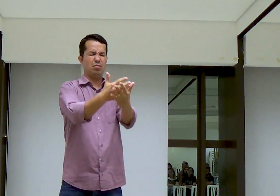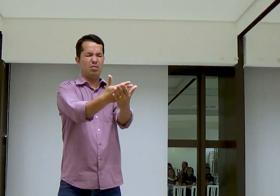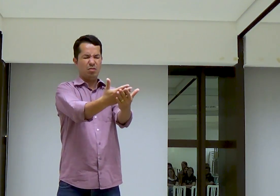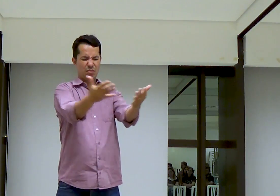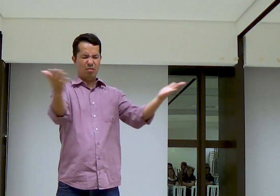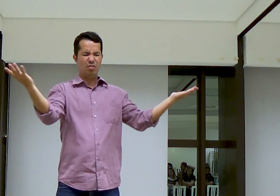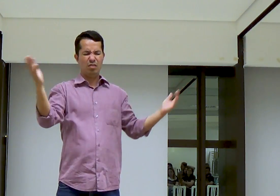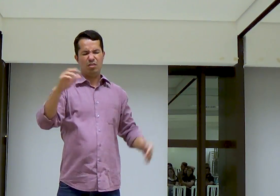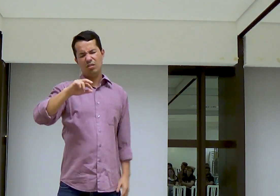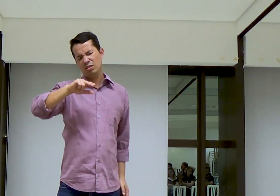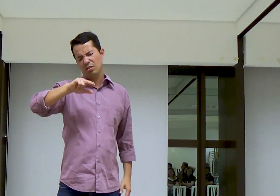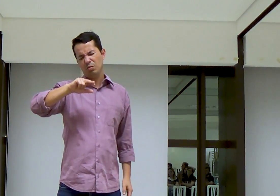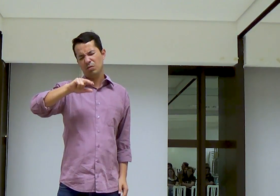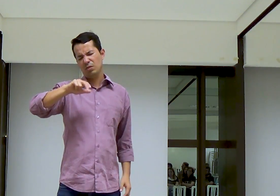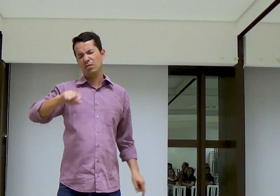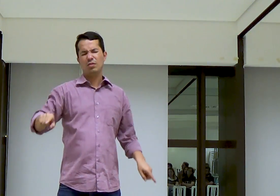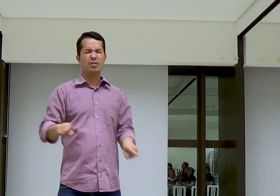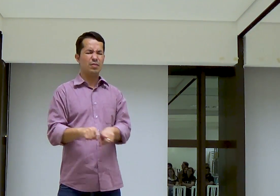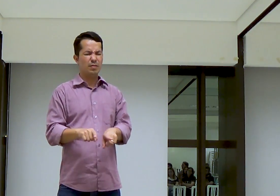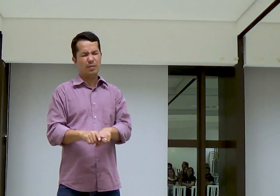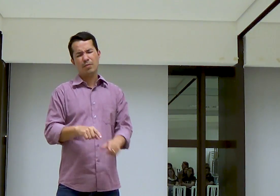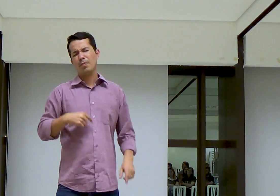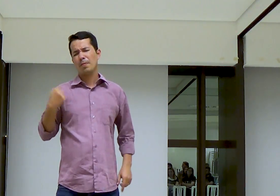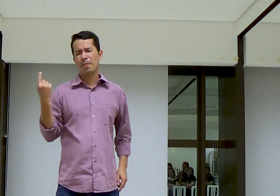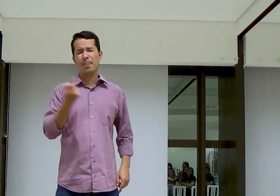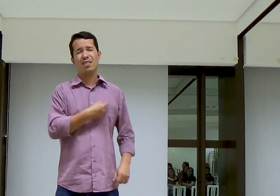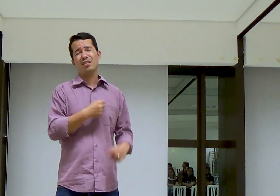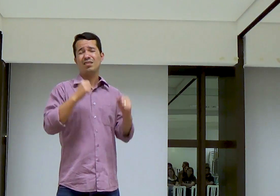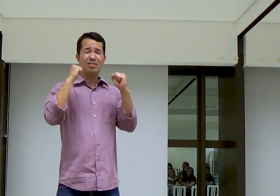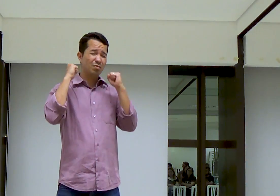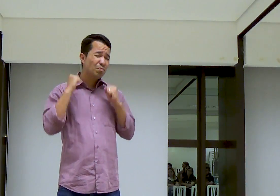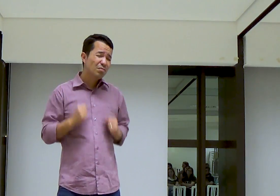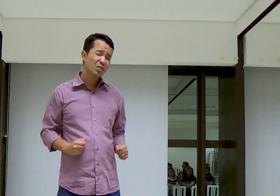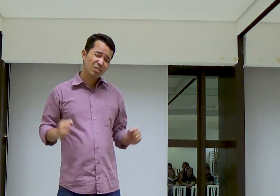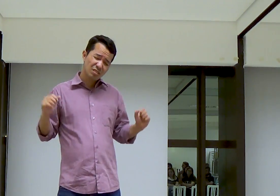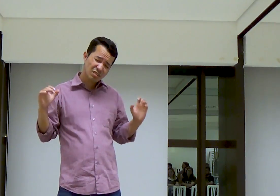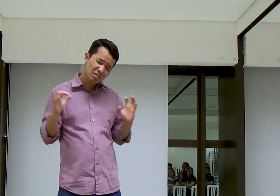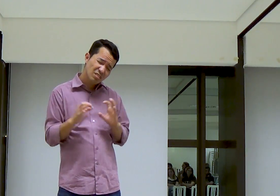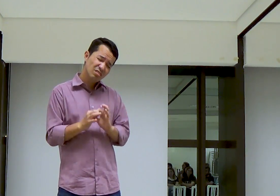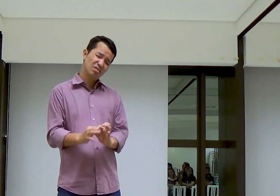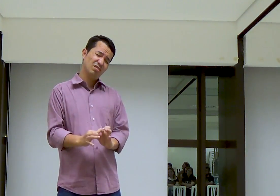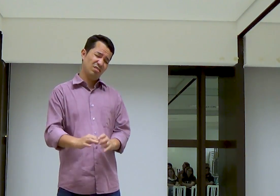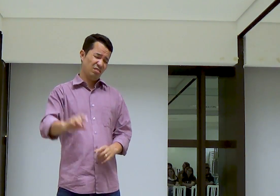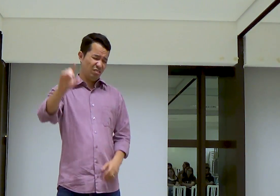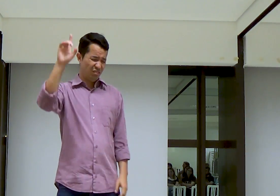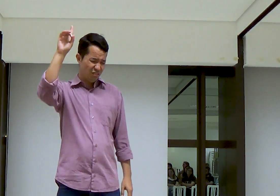nos abençoa, Senhor, aos meus irmãos que estão aqui, que cada um